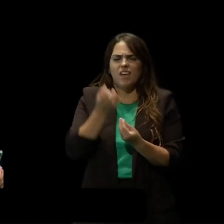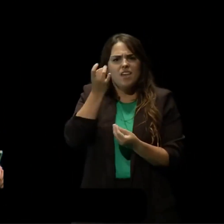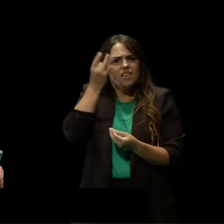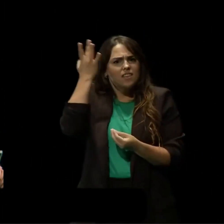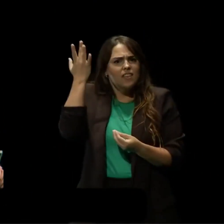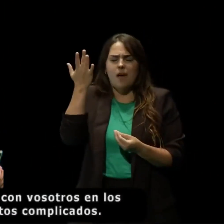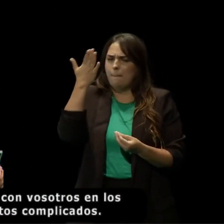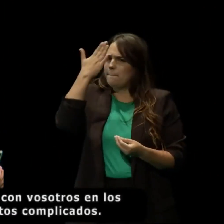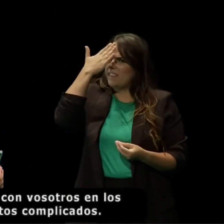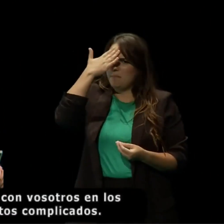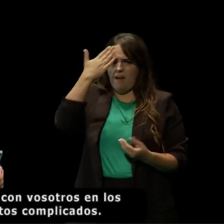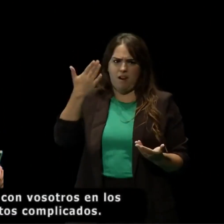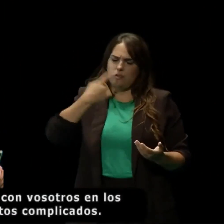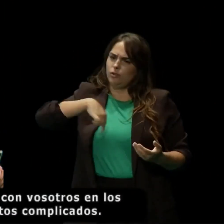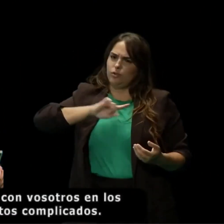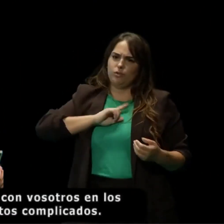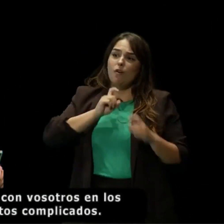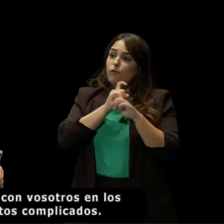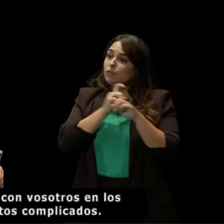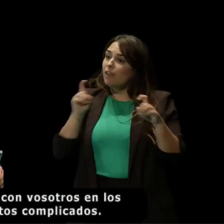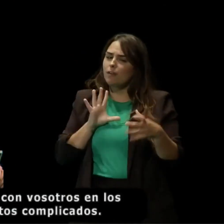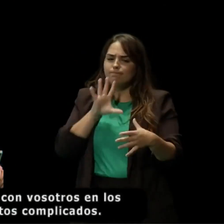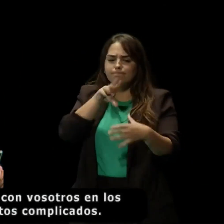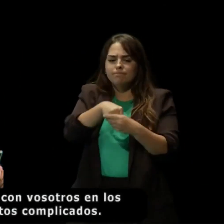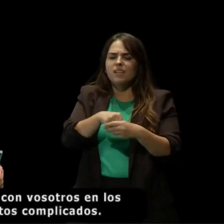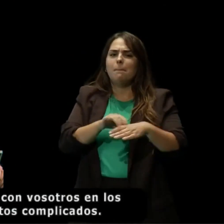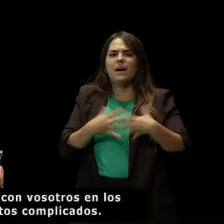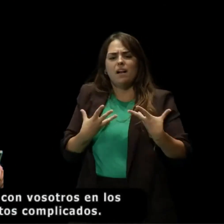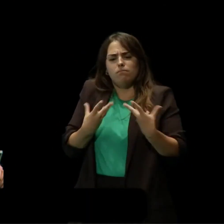de la Fundación ONCE, estar con la discapacidad.